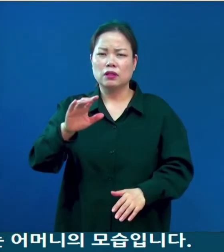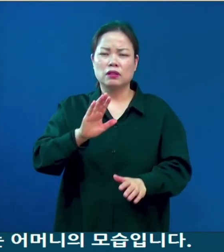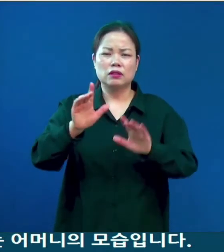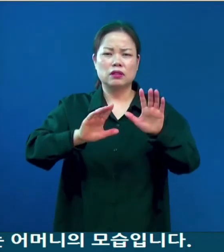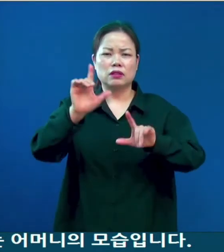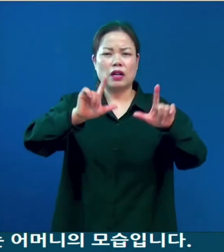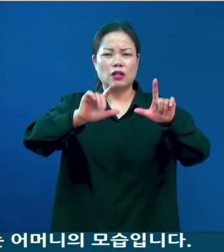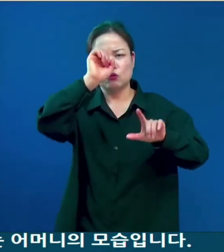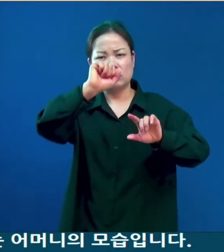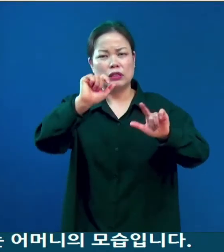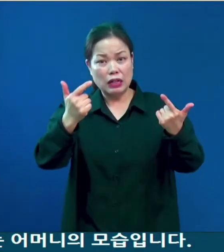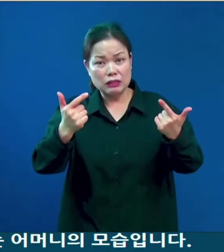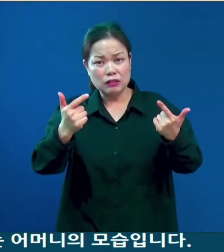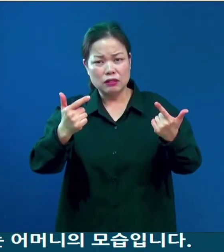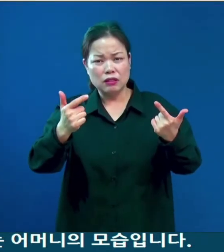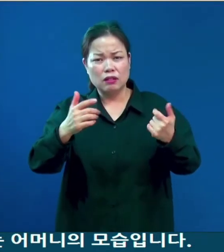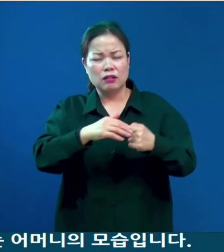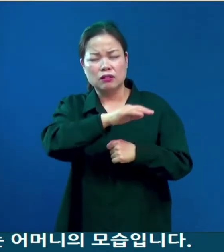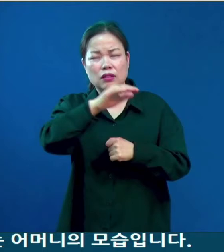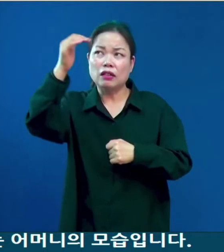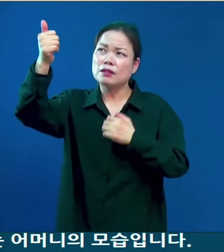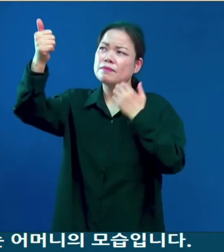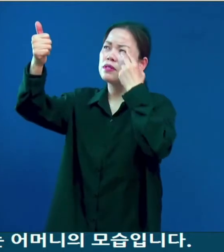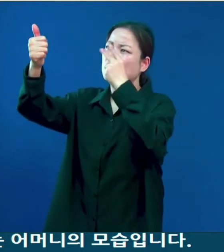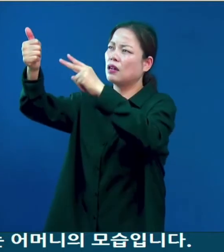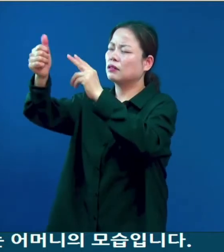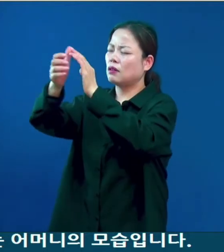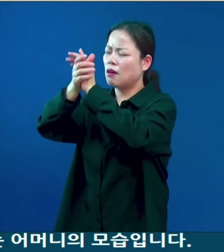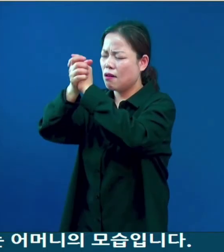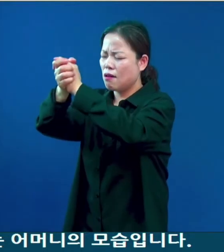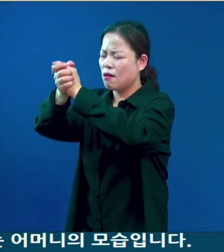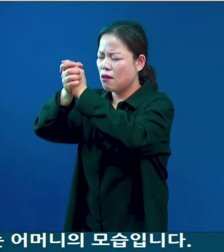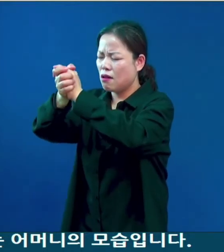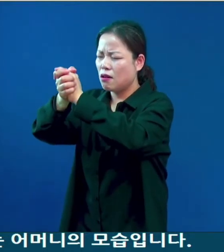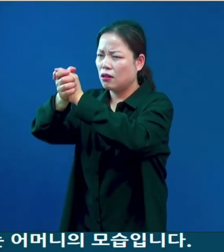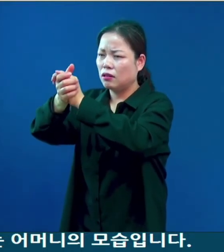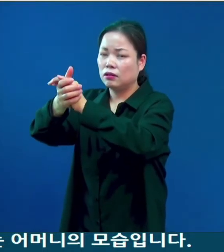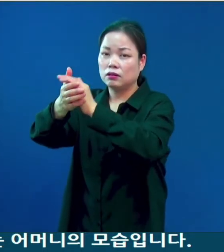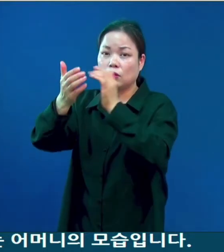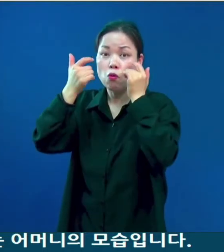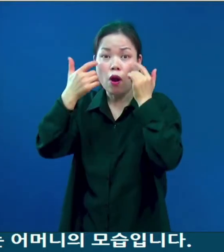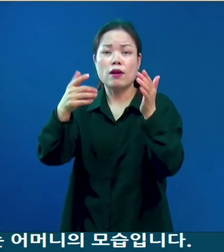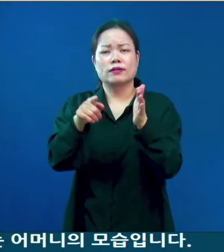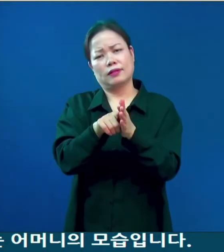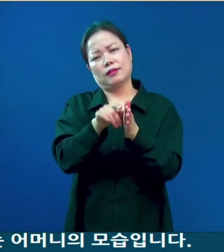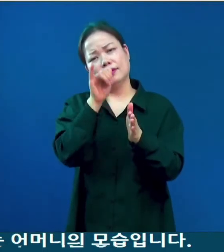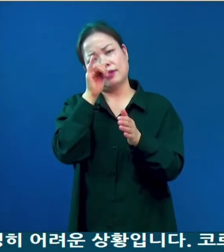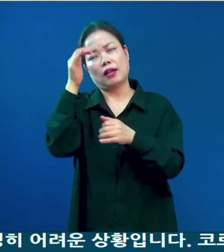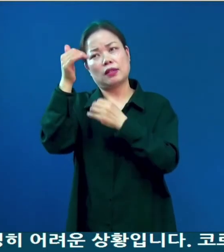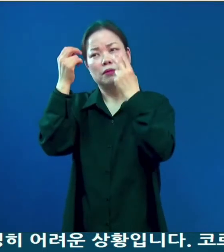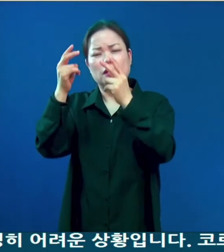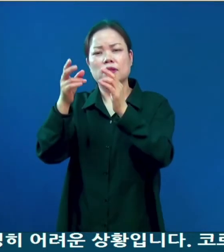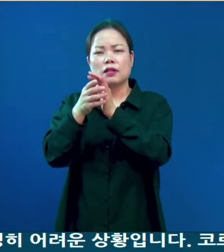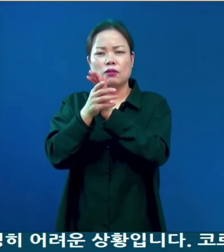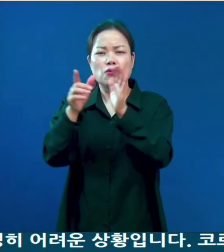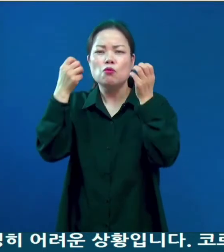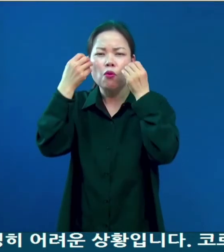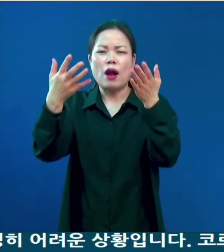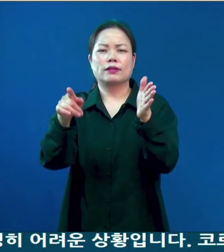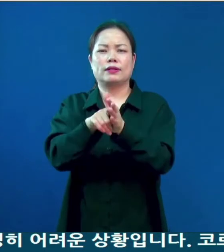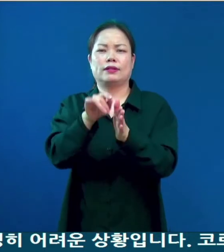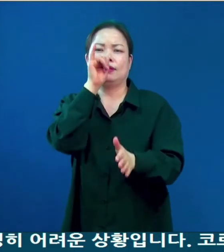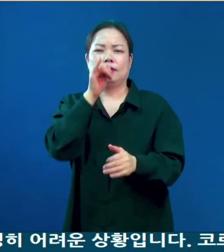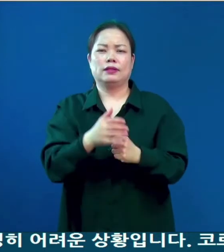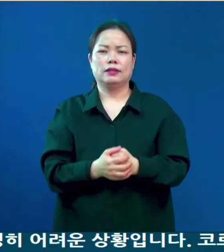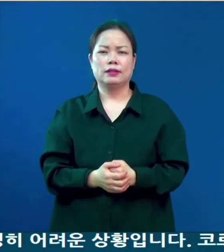속에서도 열렬함으로 하나님을 향해 나아가는, 전에는 확신이 있는 것이죠. 하나님을 향한 매달림이 있는 것이죠.